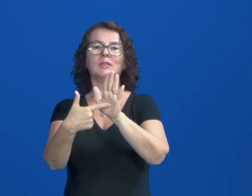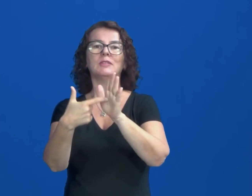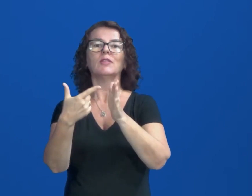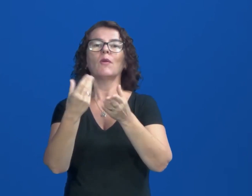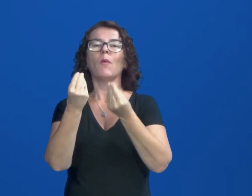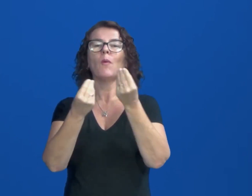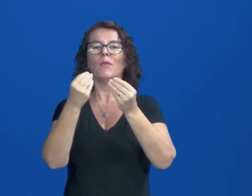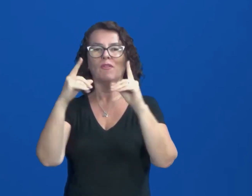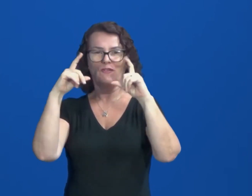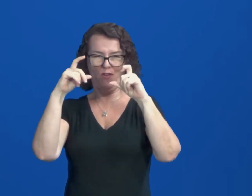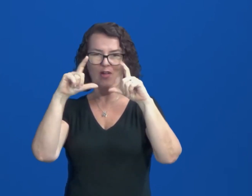anterior?